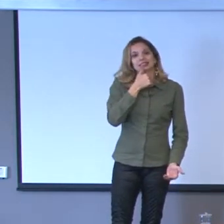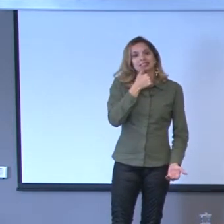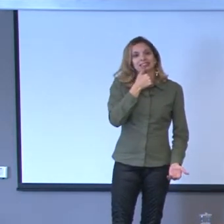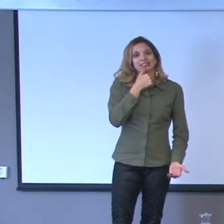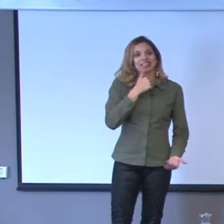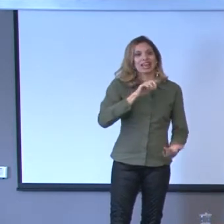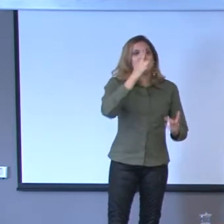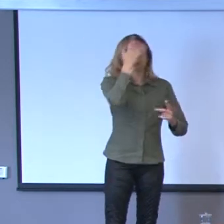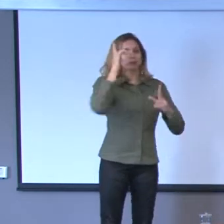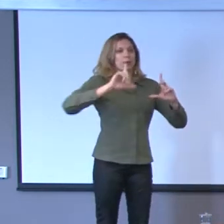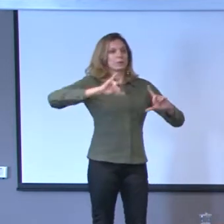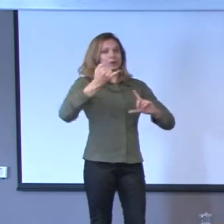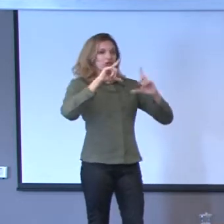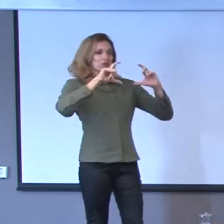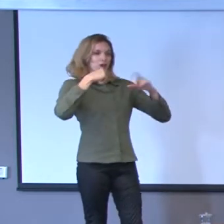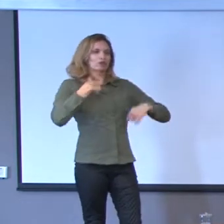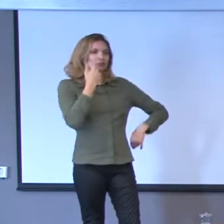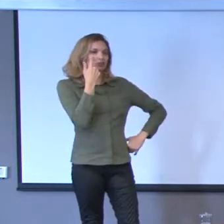está chorando.